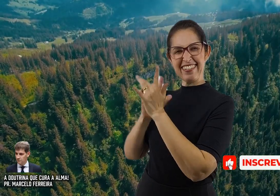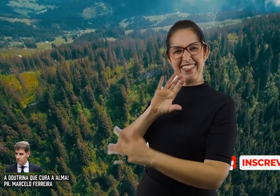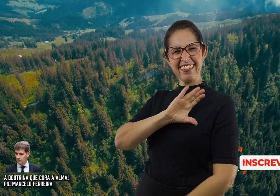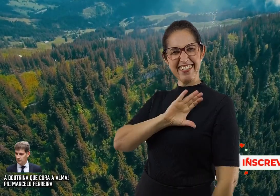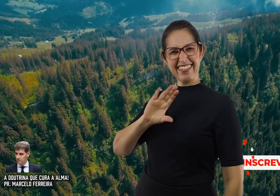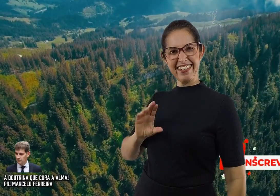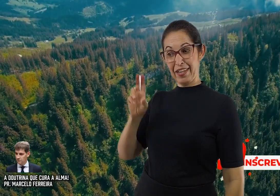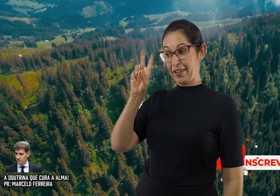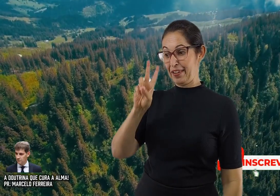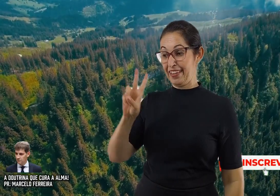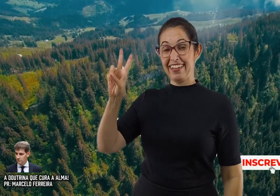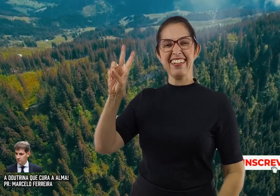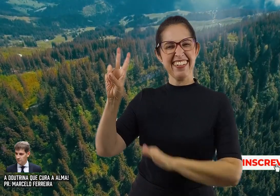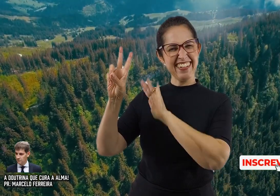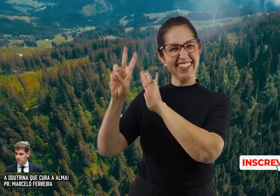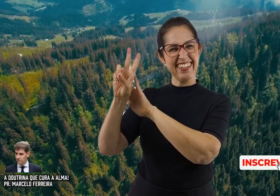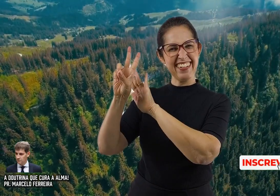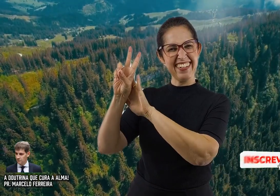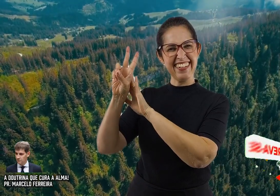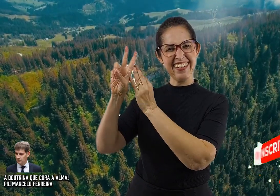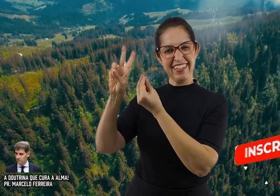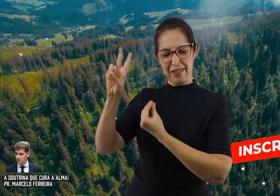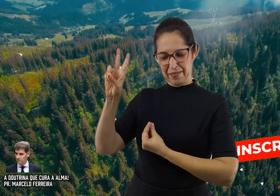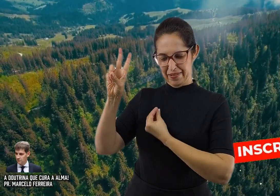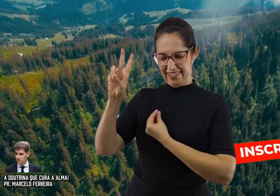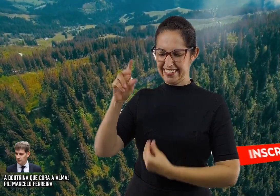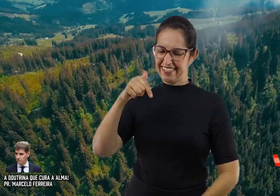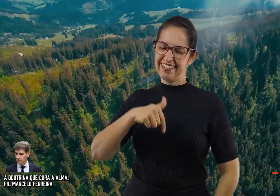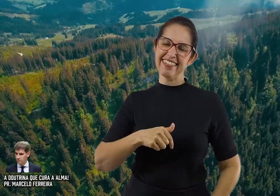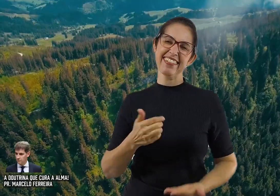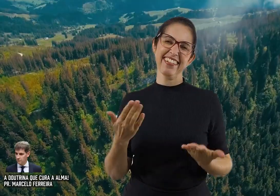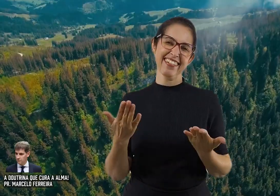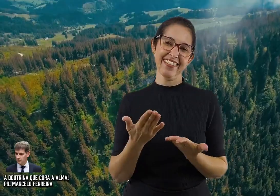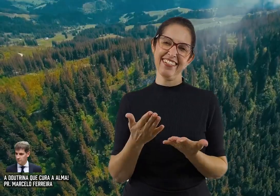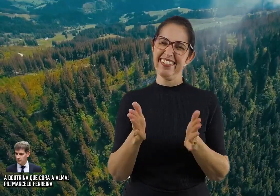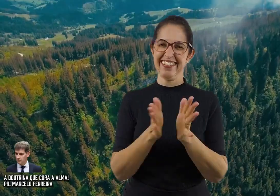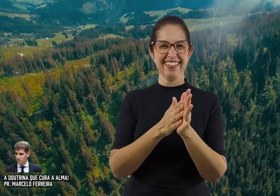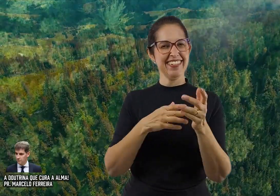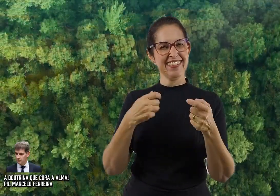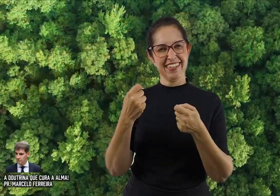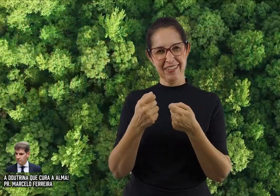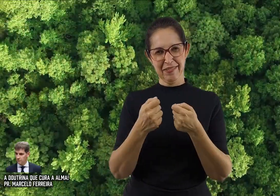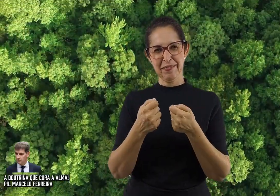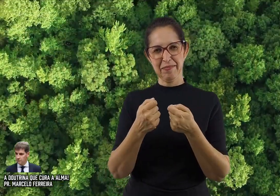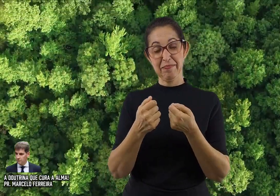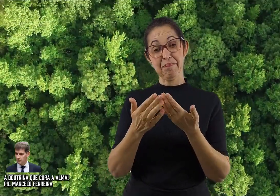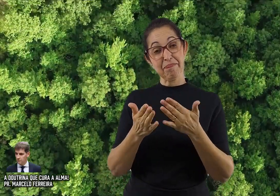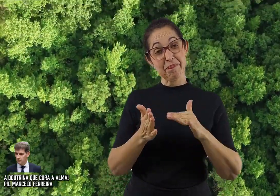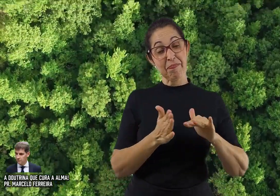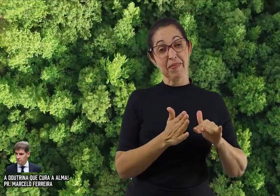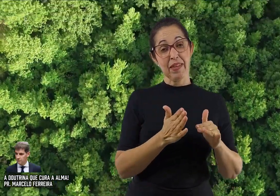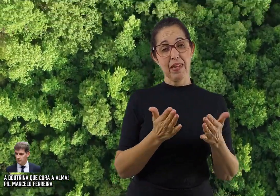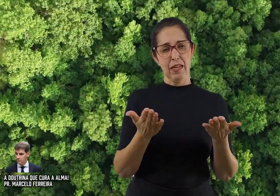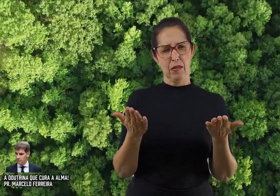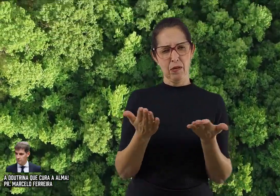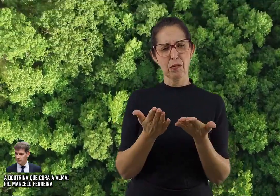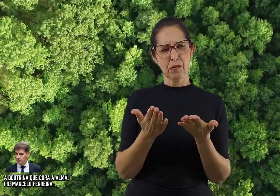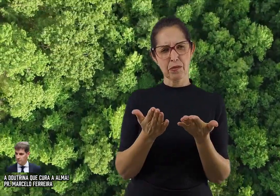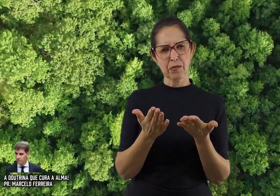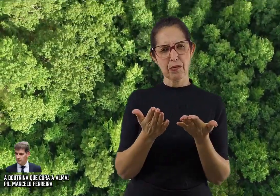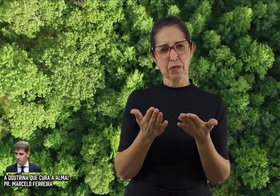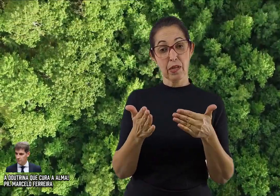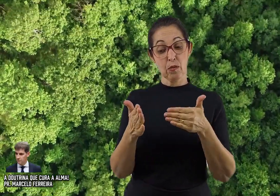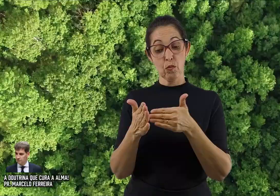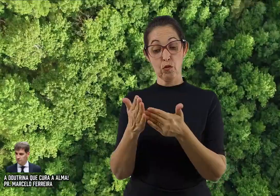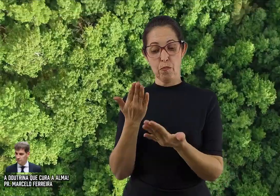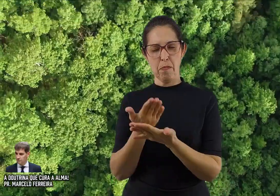Está no templo. Louvado seja o Senhor. Meus irmãos, a última aula desse dia é